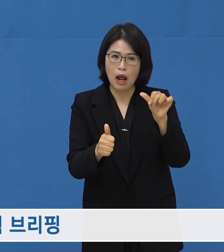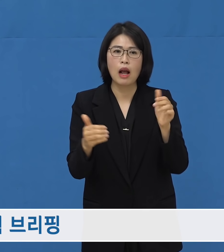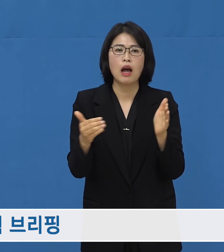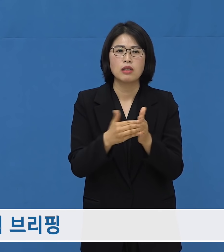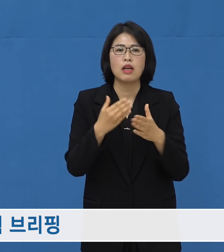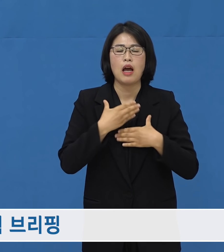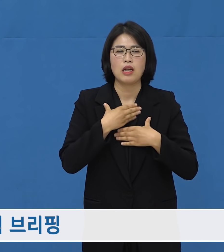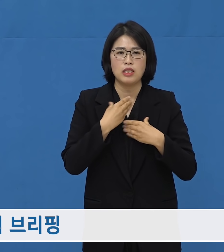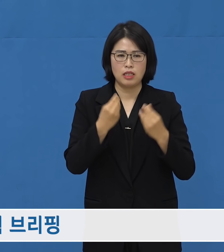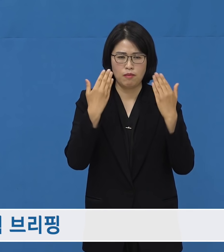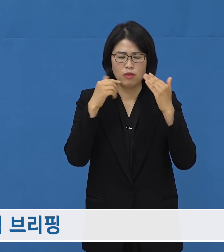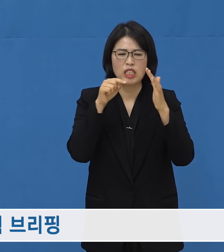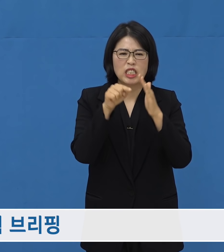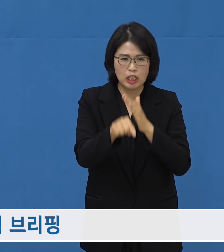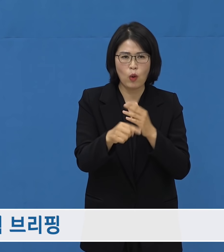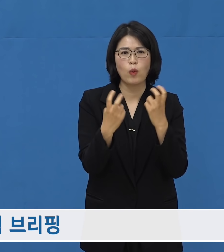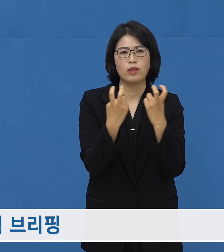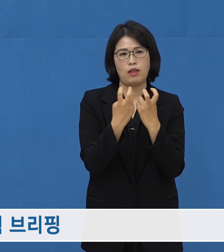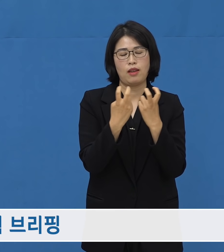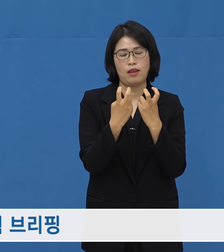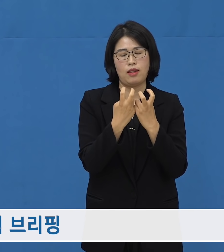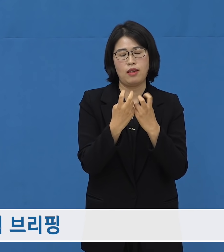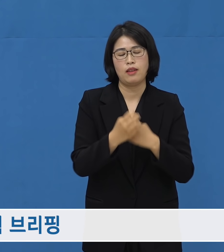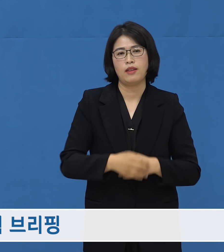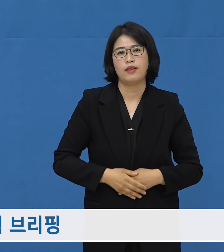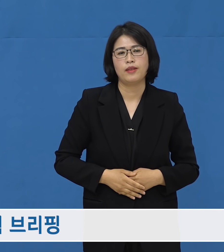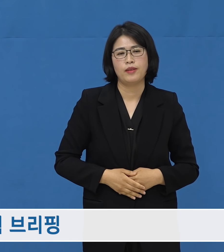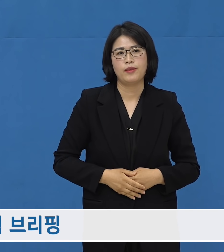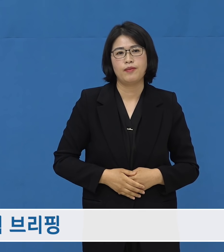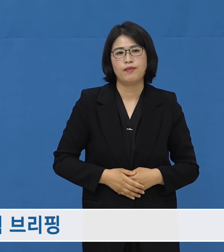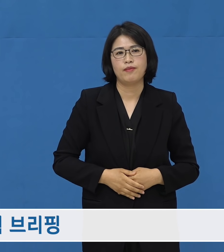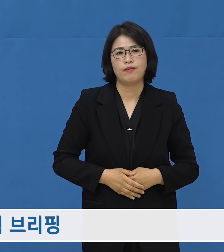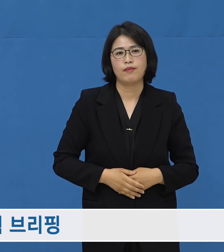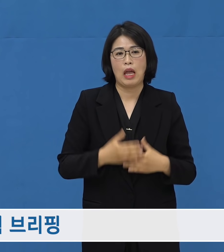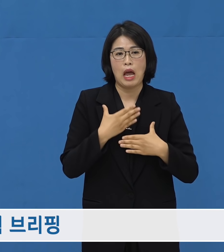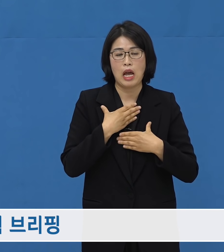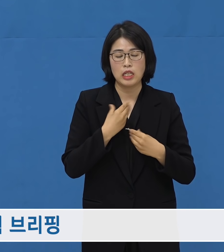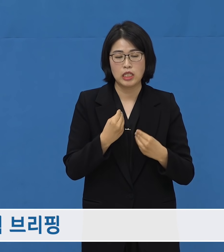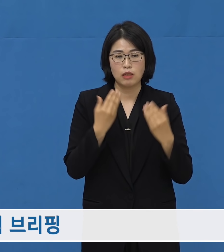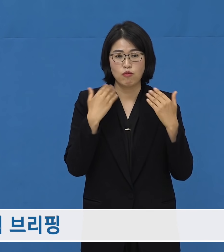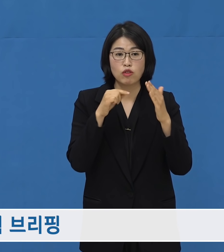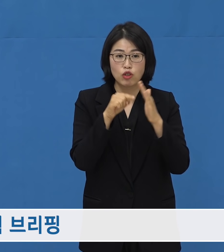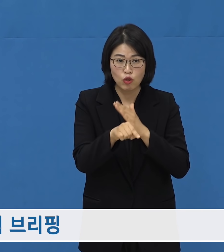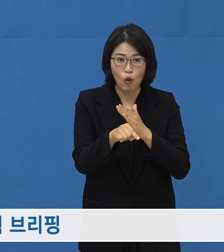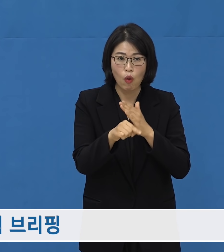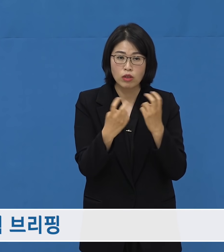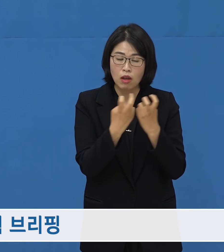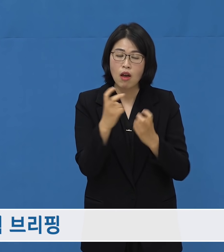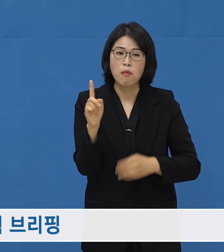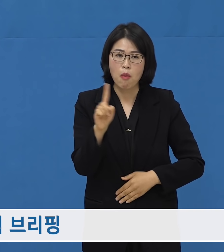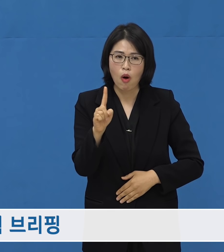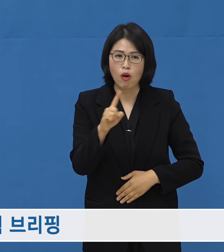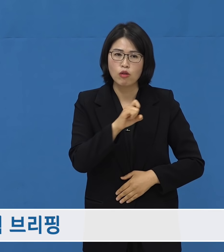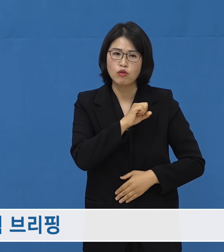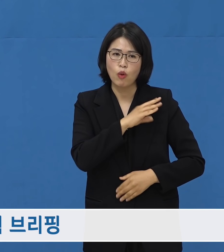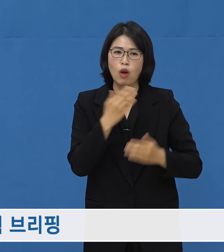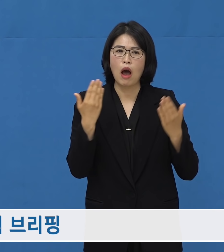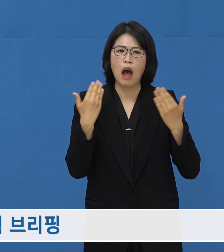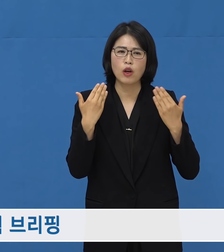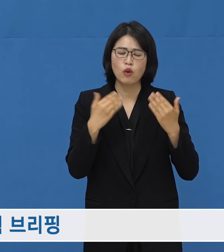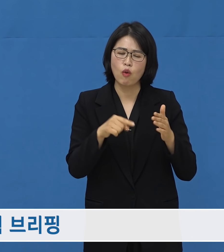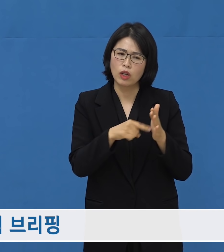안심 등교라는 부분으로 실시를 합니다. 안심 등교제는 초등학교